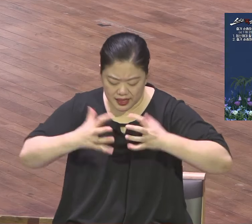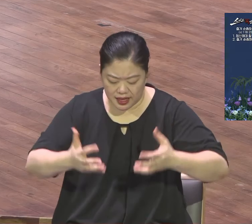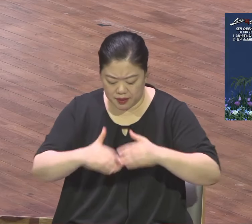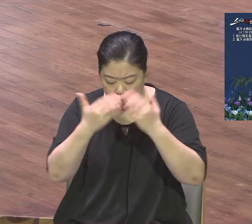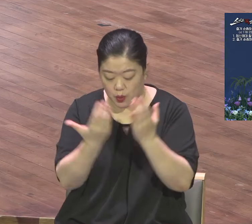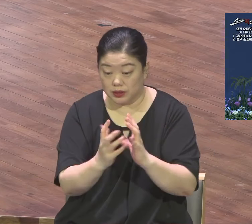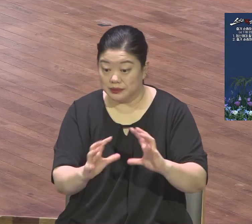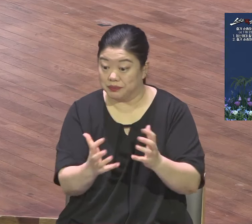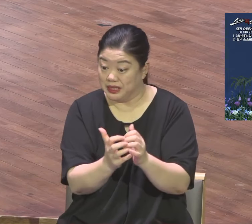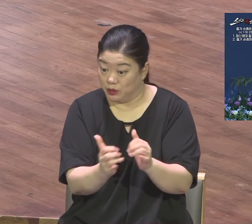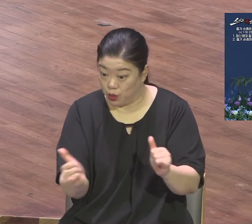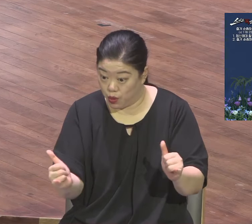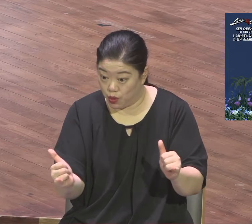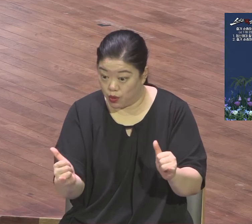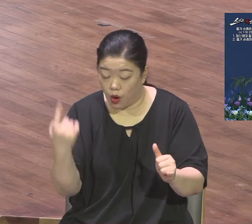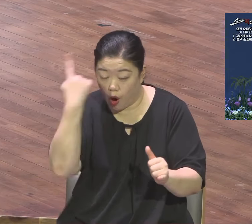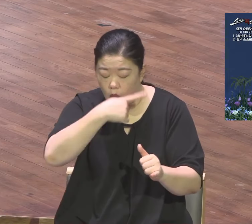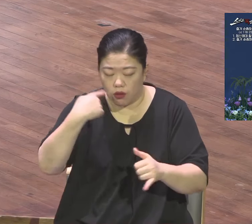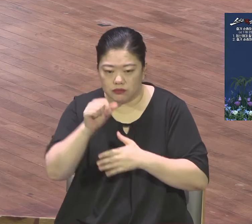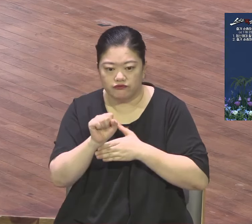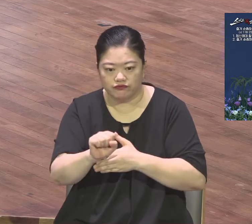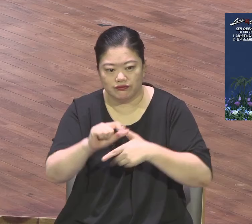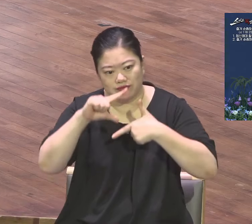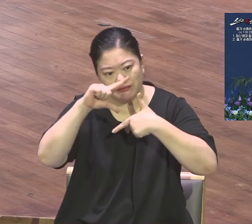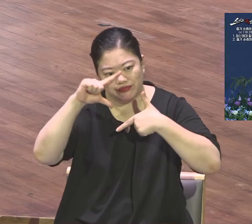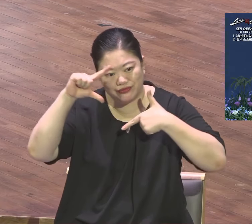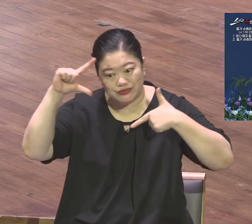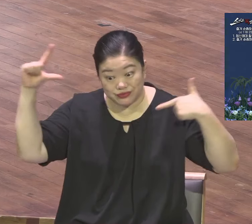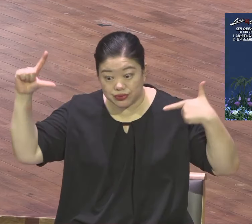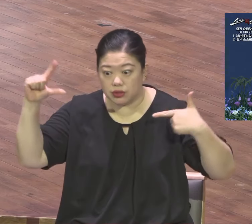5천 종족 복음화의 주역으로 내가 너를 쓰겠다.